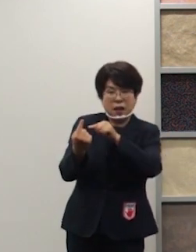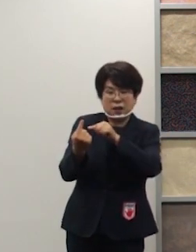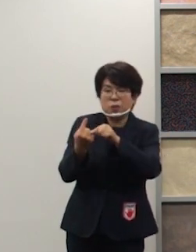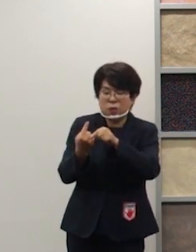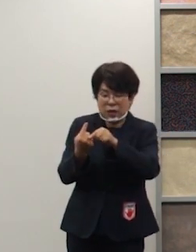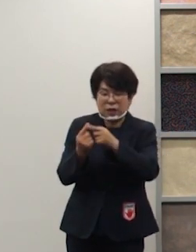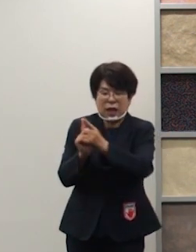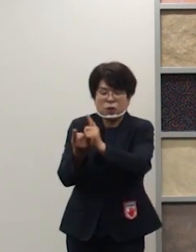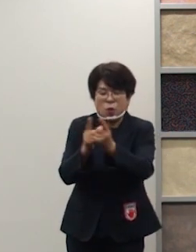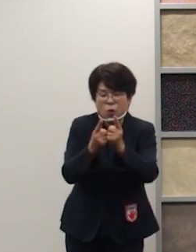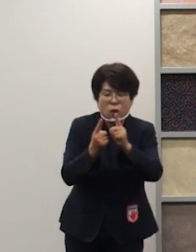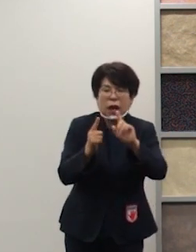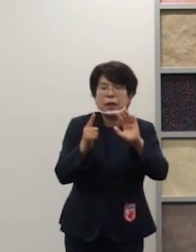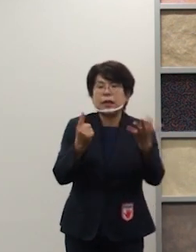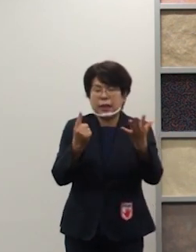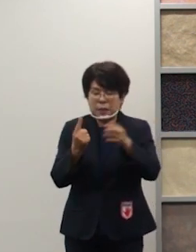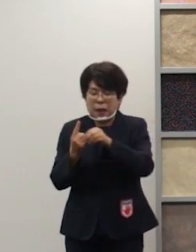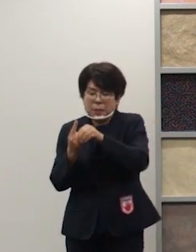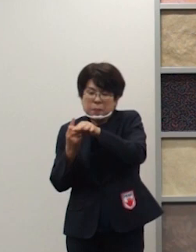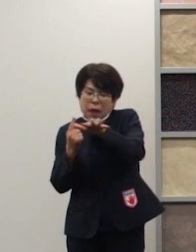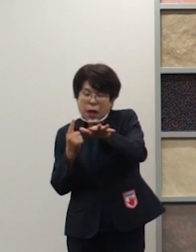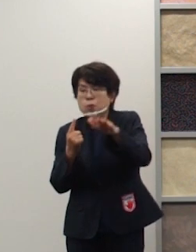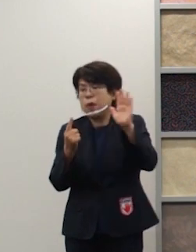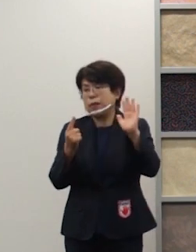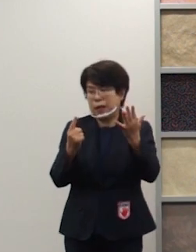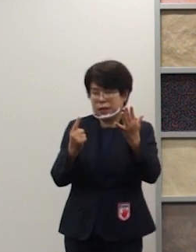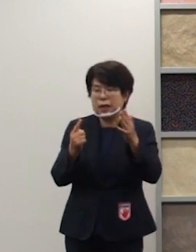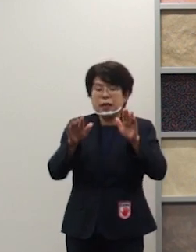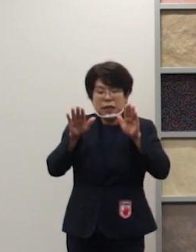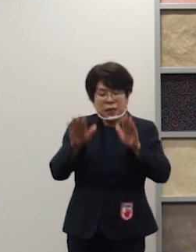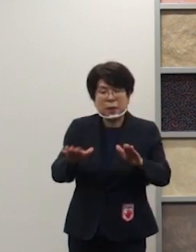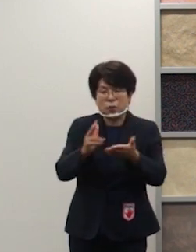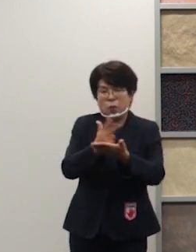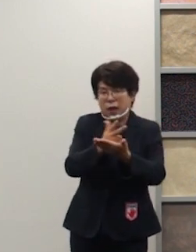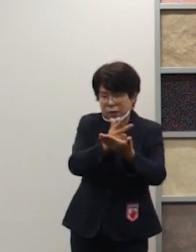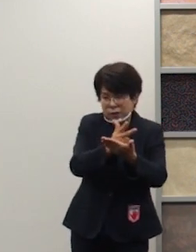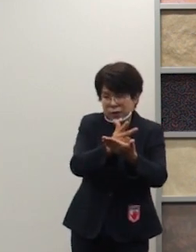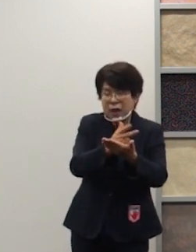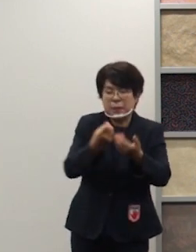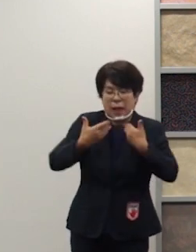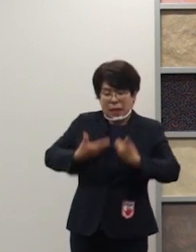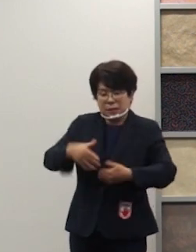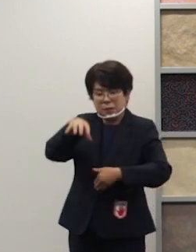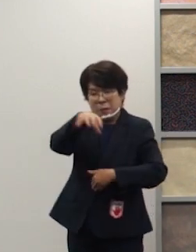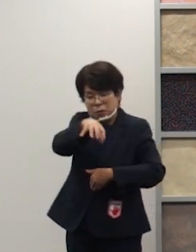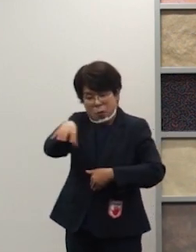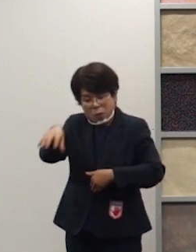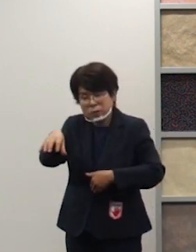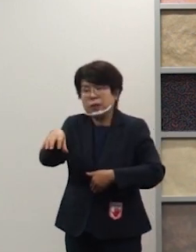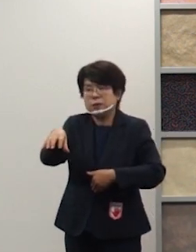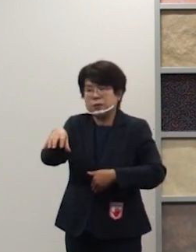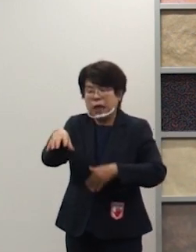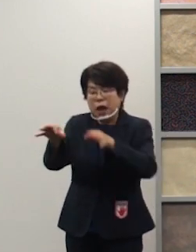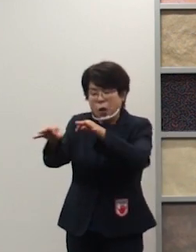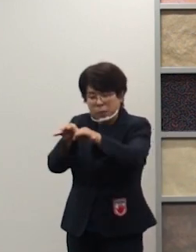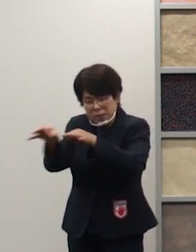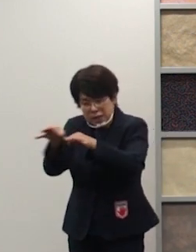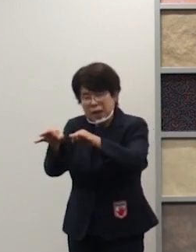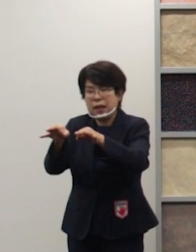ないわけですので、今私どもがやっているそのガイドラインですとか、グリーンゾーンというものはまさにそこのお店あるいはその施設